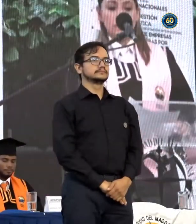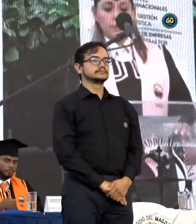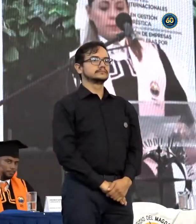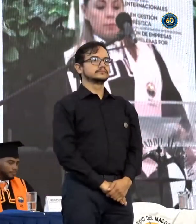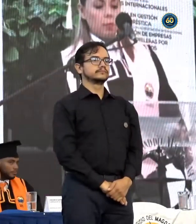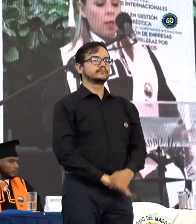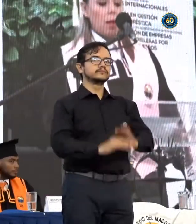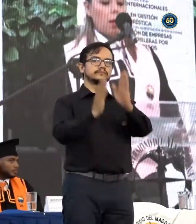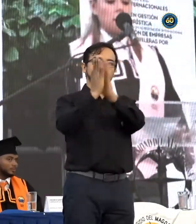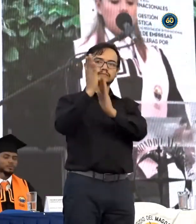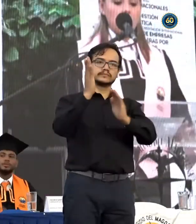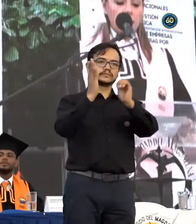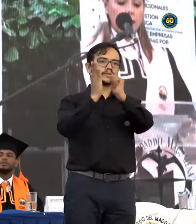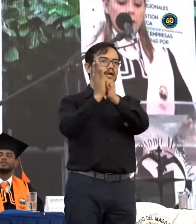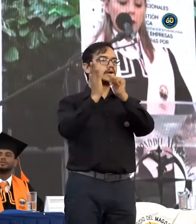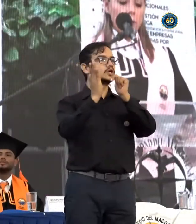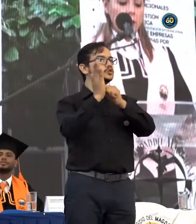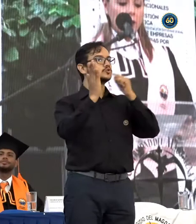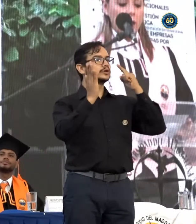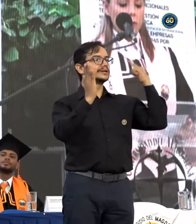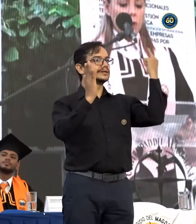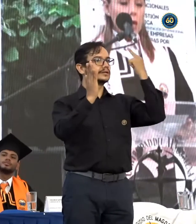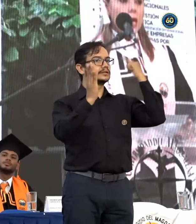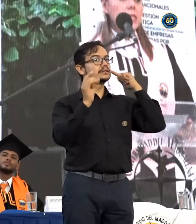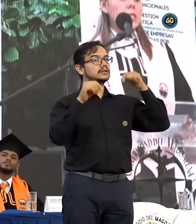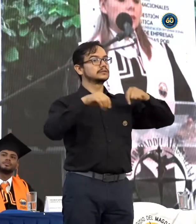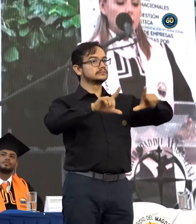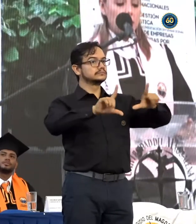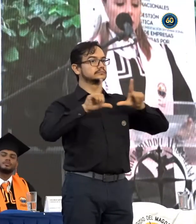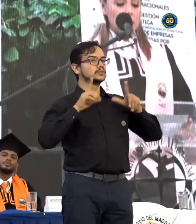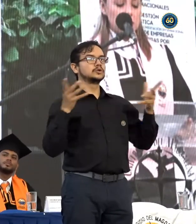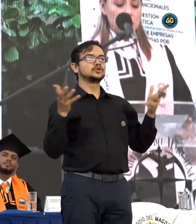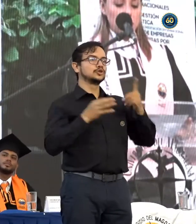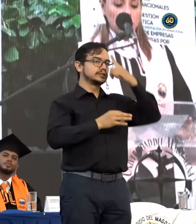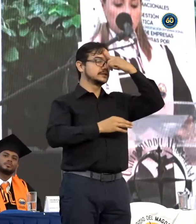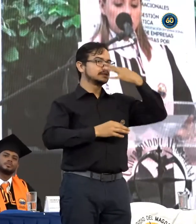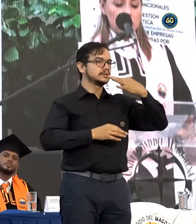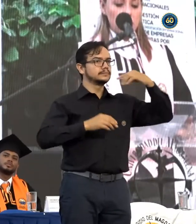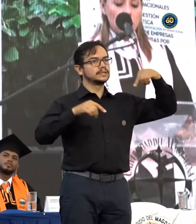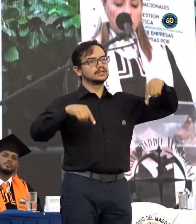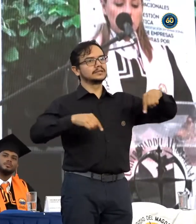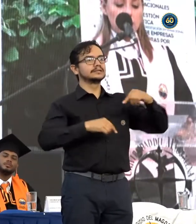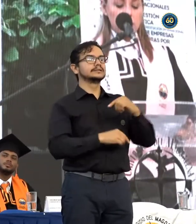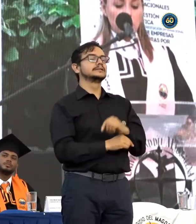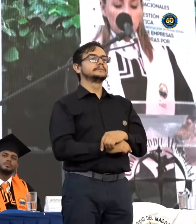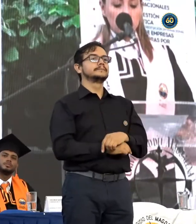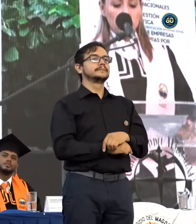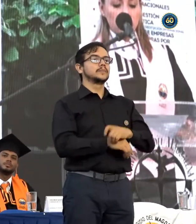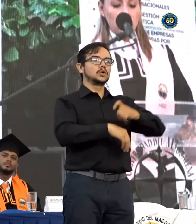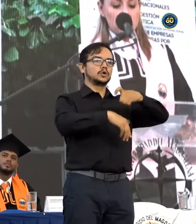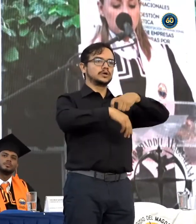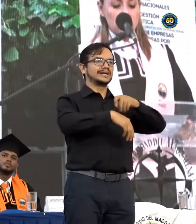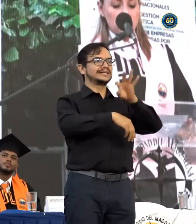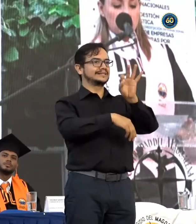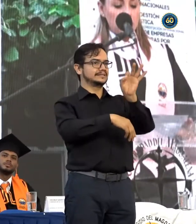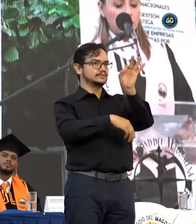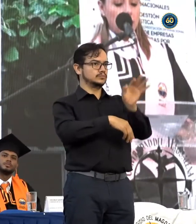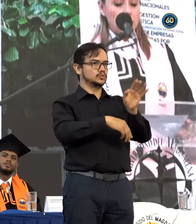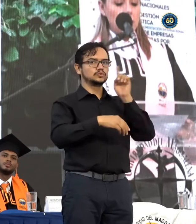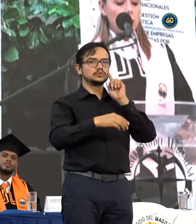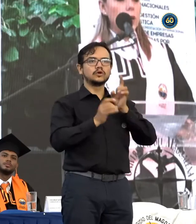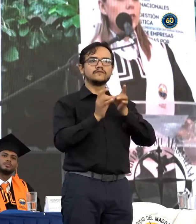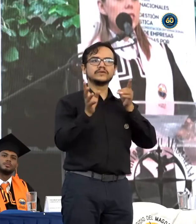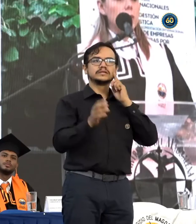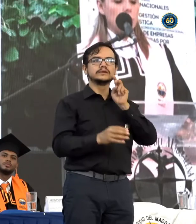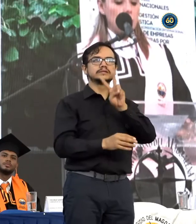general de grado pregrado en Santa Marta Distrito turístico cultural e histórico siendo las tres de la tarde del día 24 de septiembre